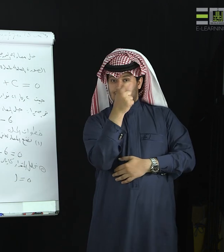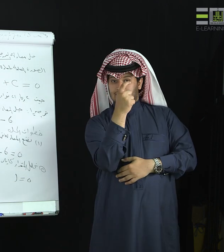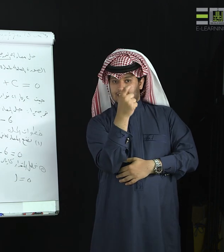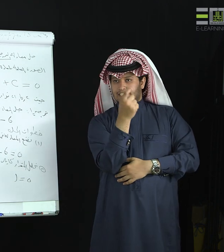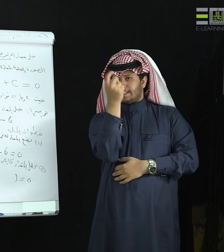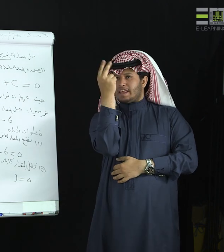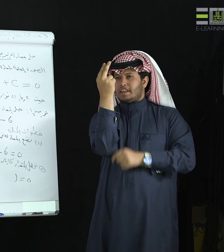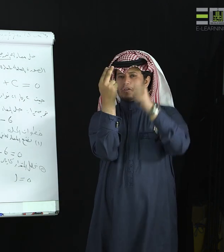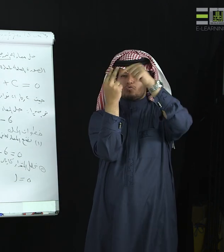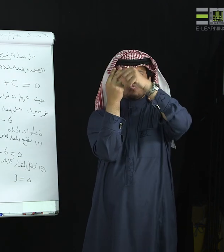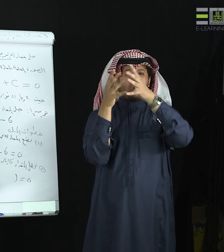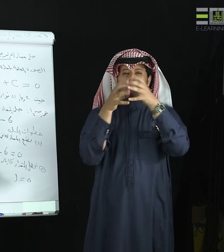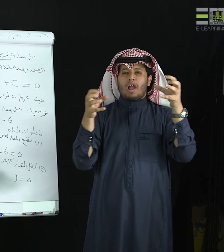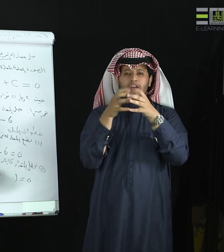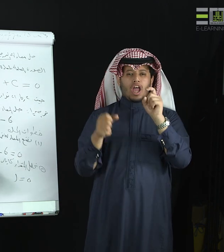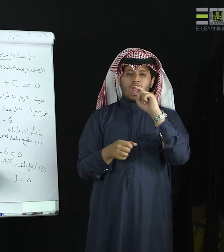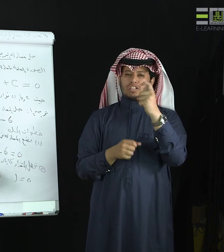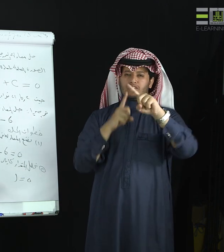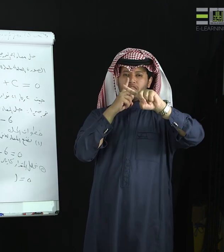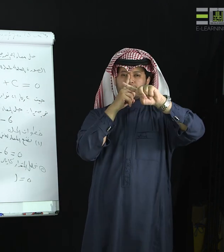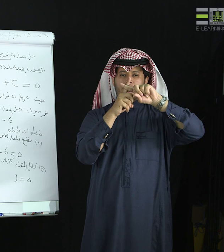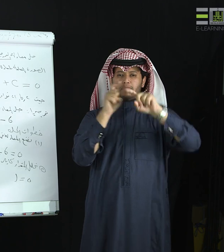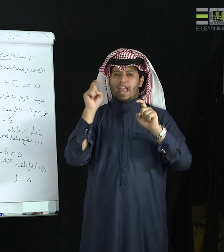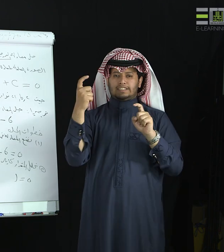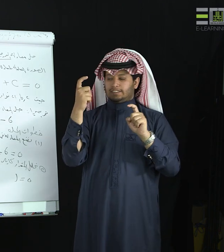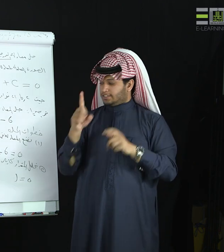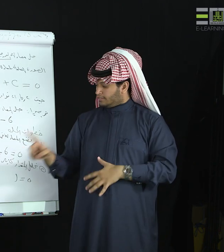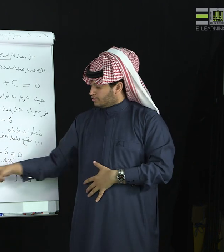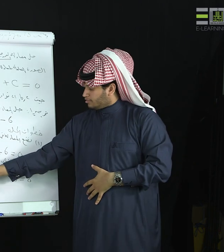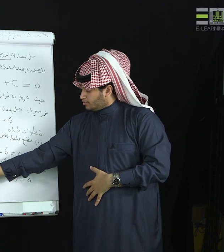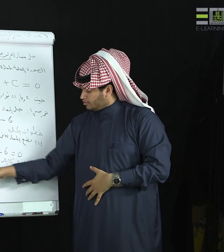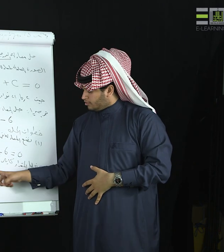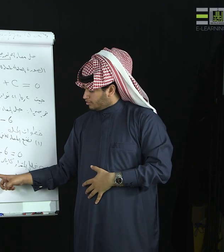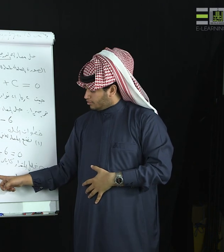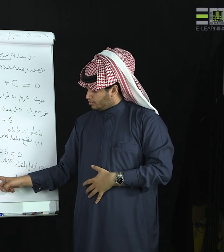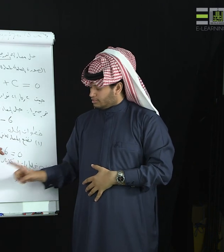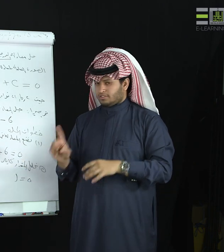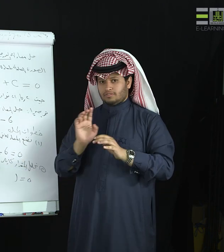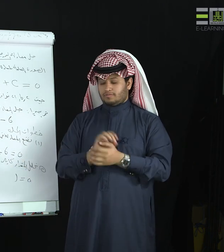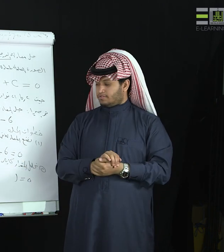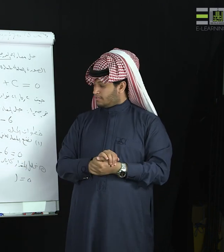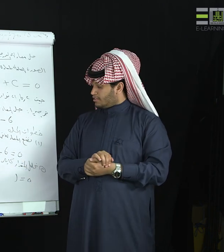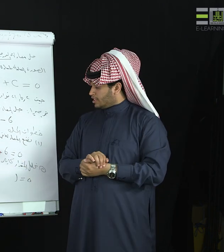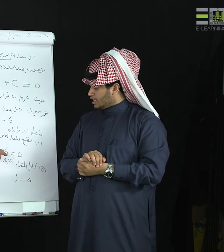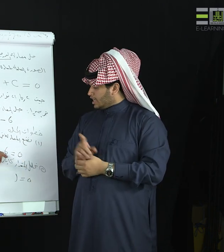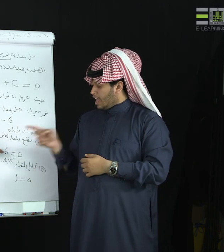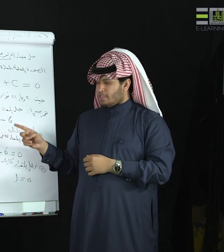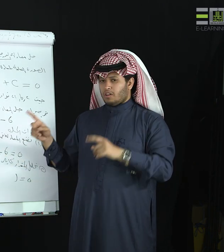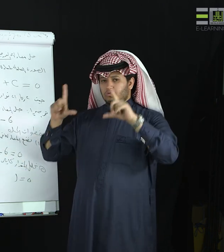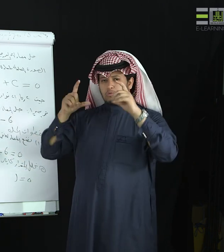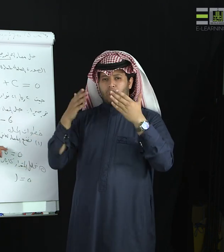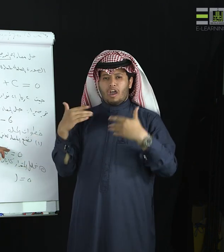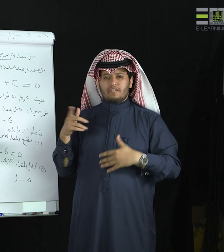عن x ضرب x. طيب، هي هنا طبعا الصورة دي بسيطة،